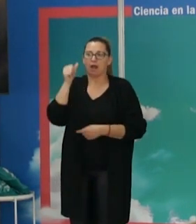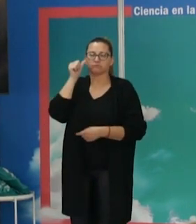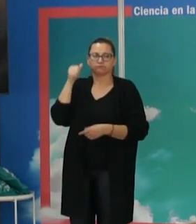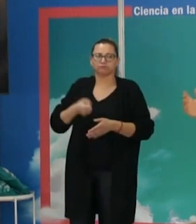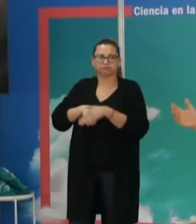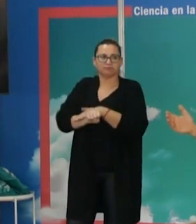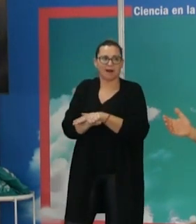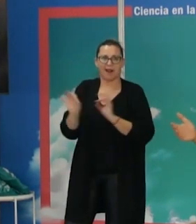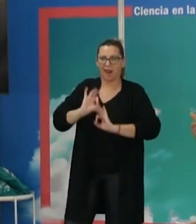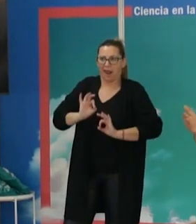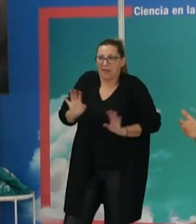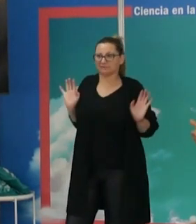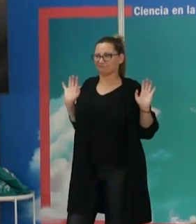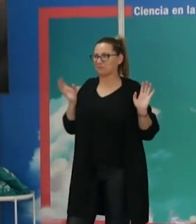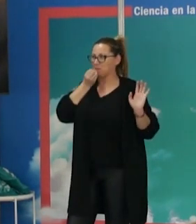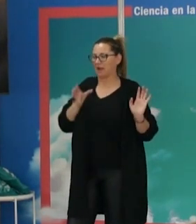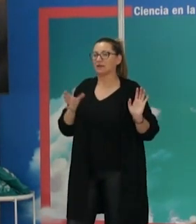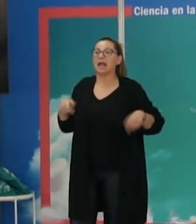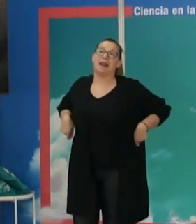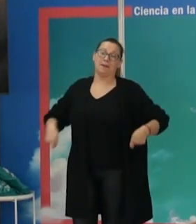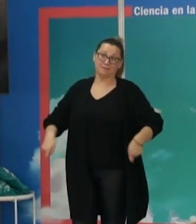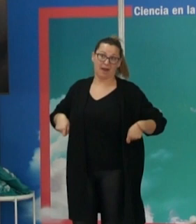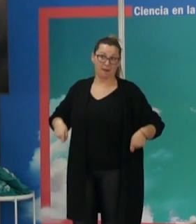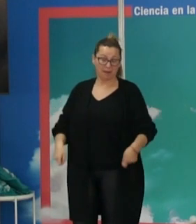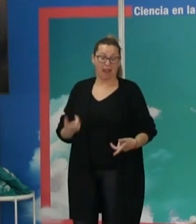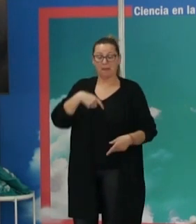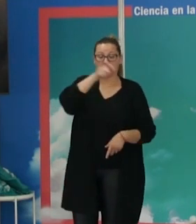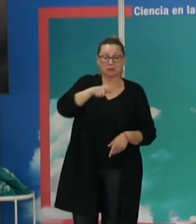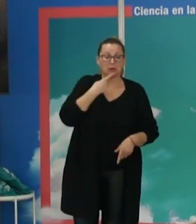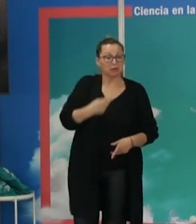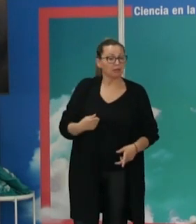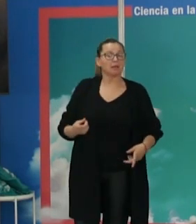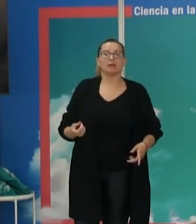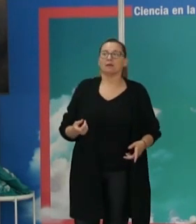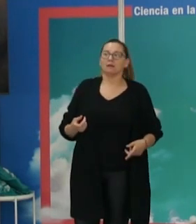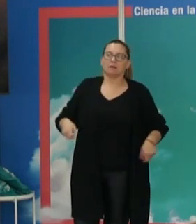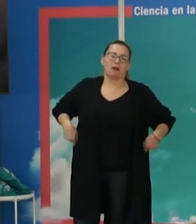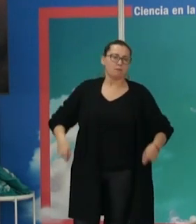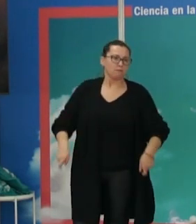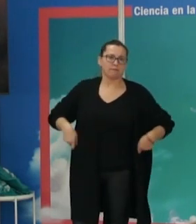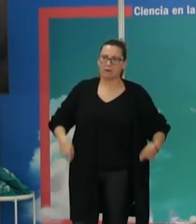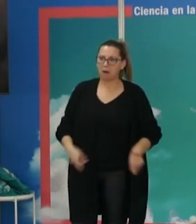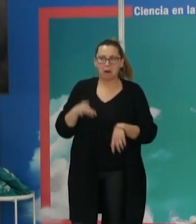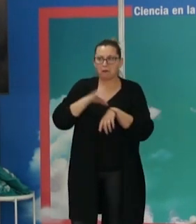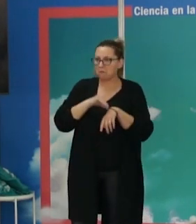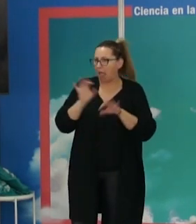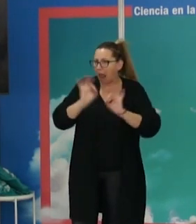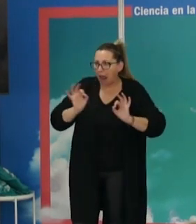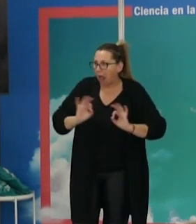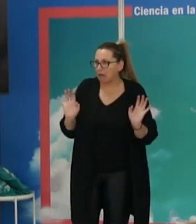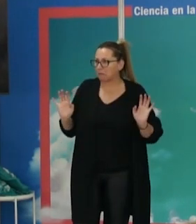pero la paraplegia también podría ser una de ellas. Hay quien considera que la paraplegia no es una enfermedad, pero